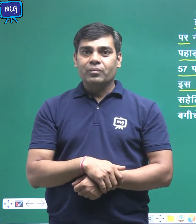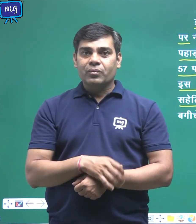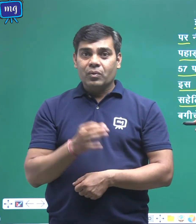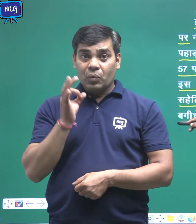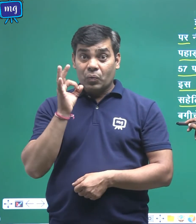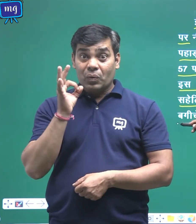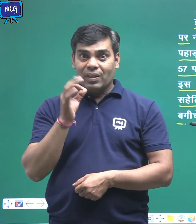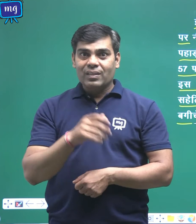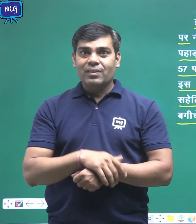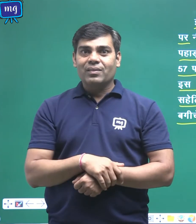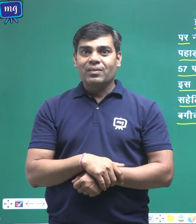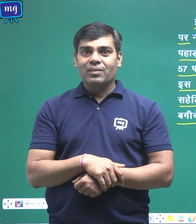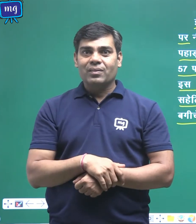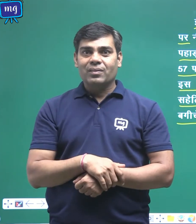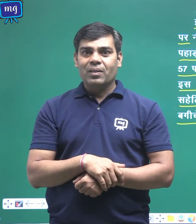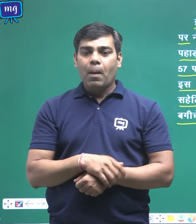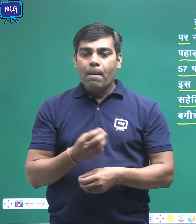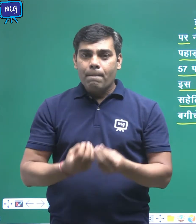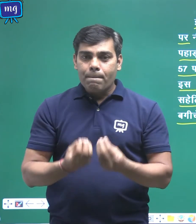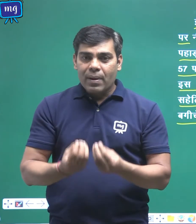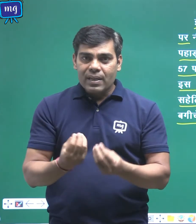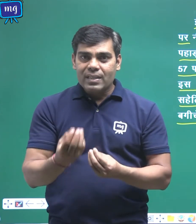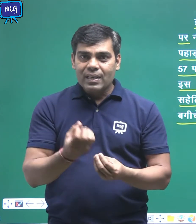सुंदर बगीचे हैं।